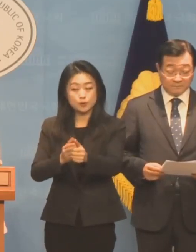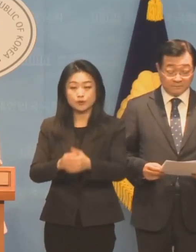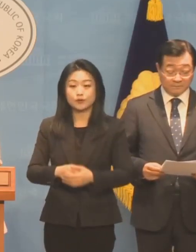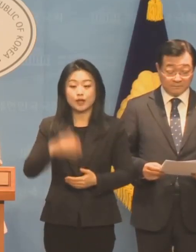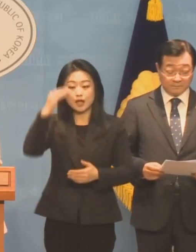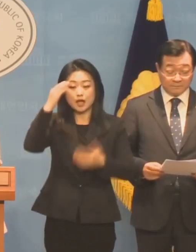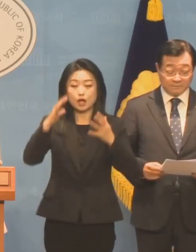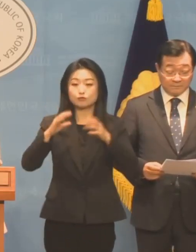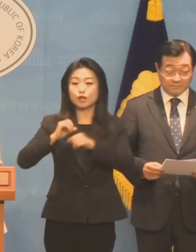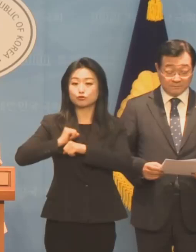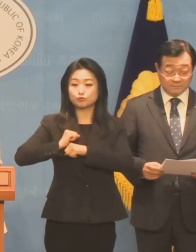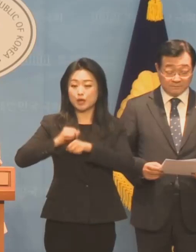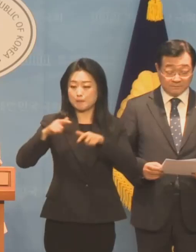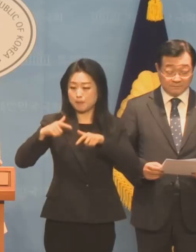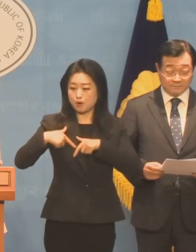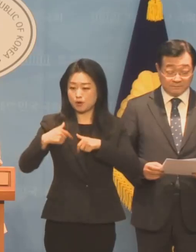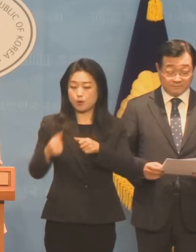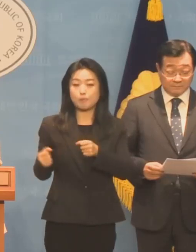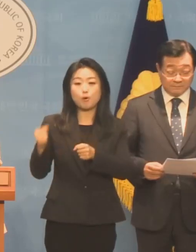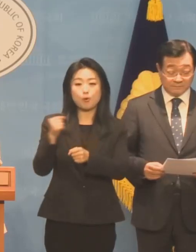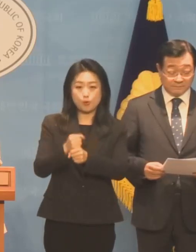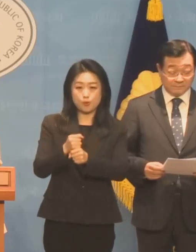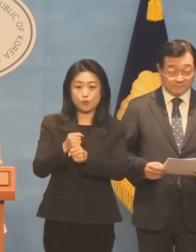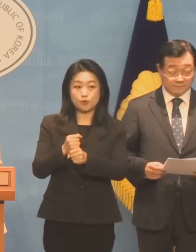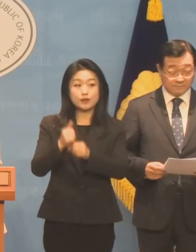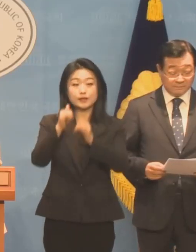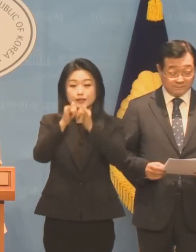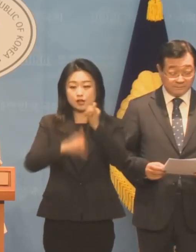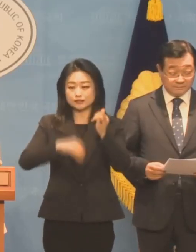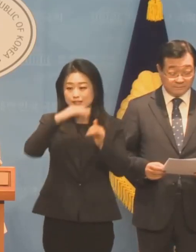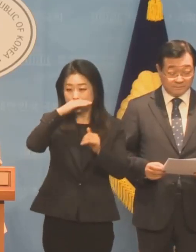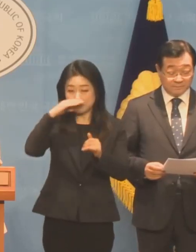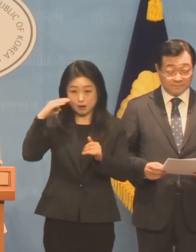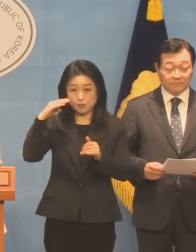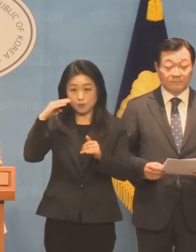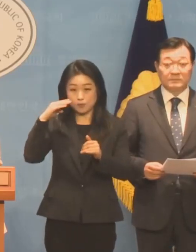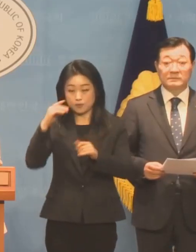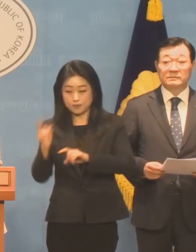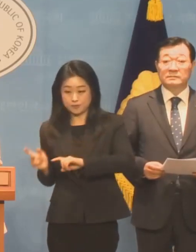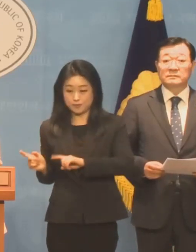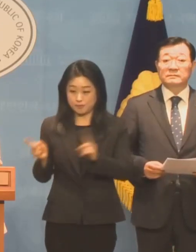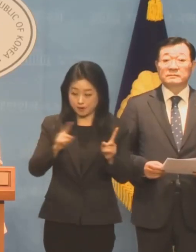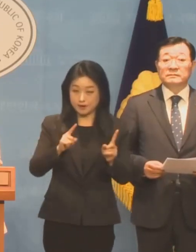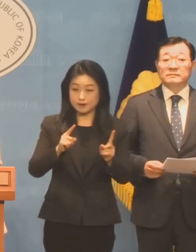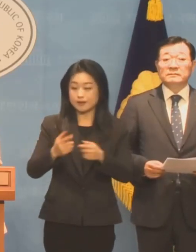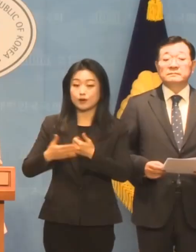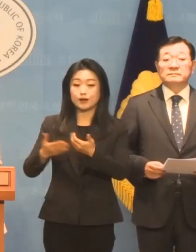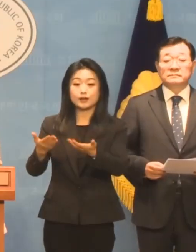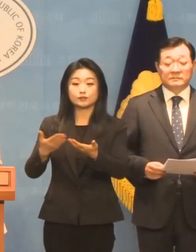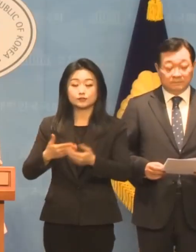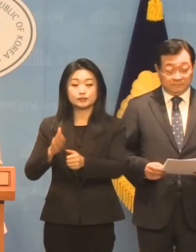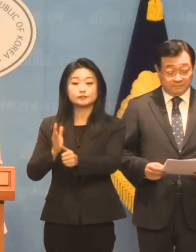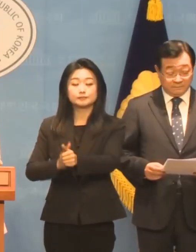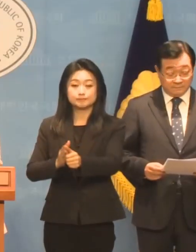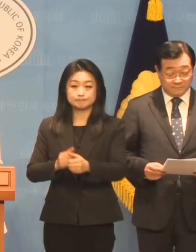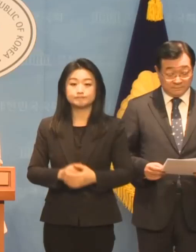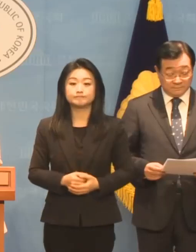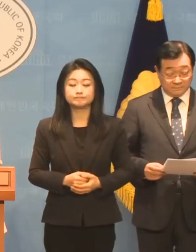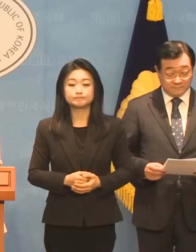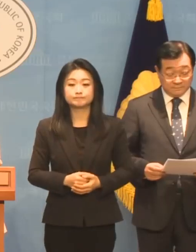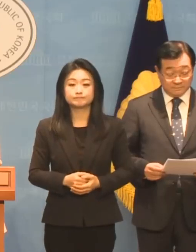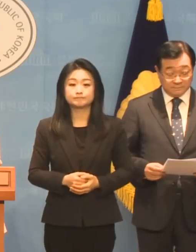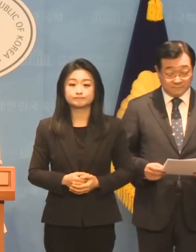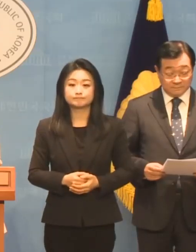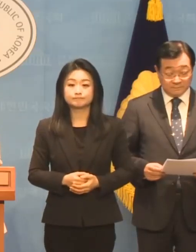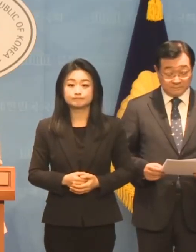대한민국 국군의 명예를 회복하고 헌정 질서를 바로 세우는 데 작은 힘이나마 보태기 바랍니다.